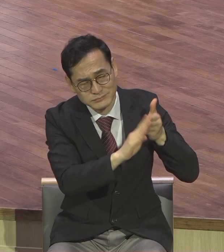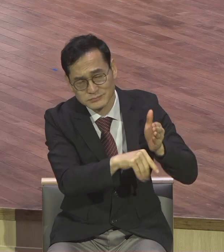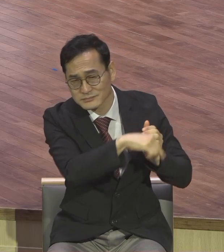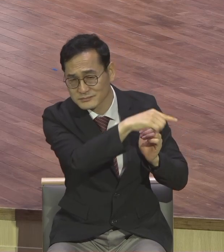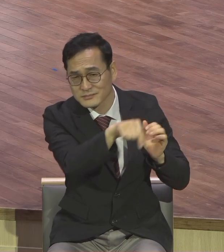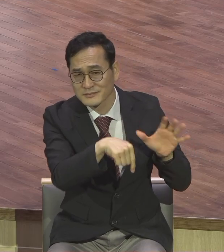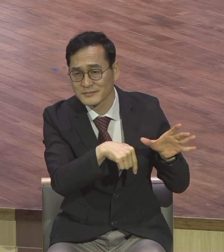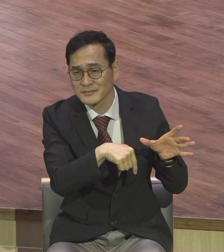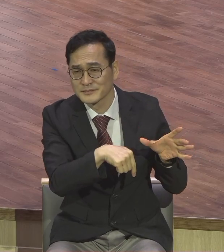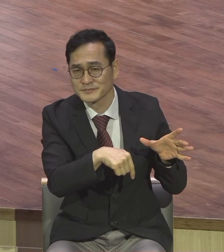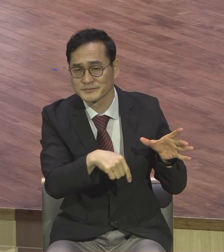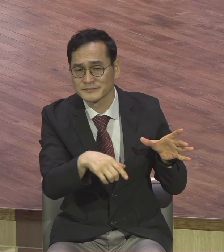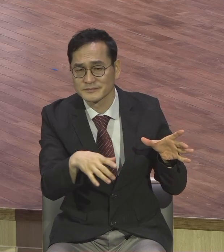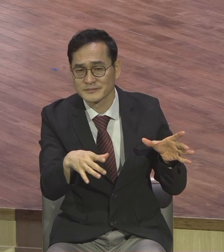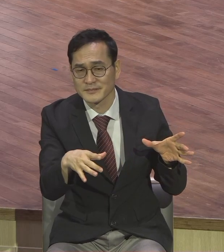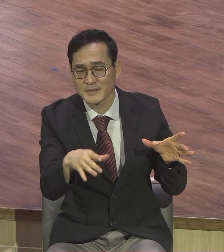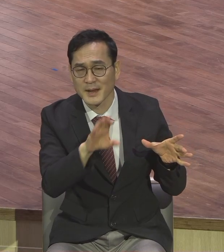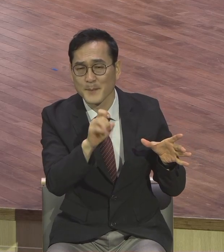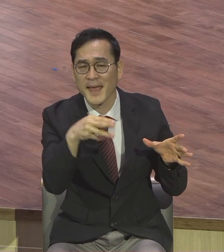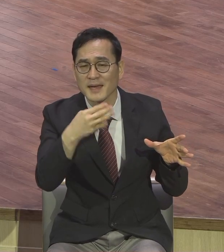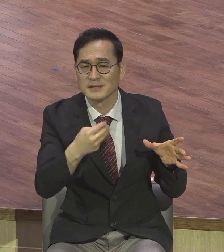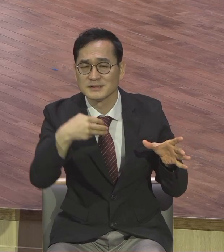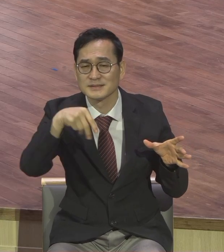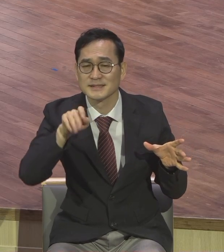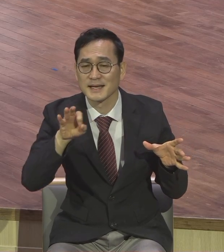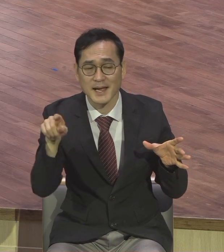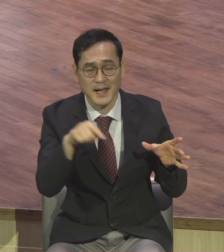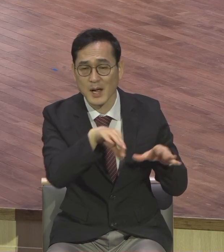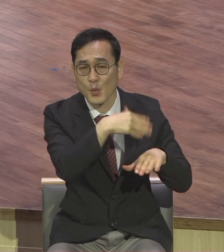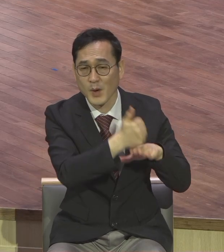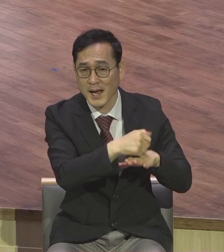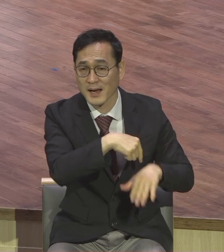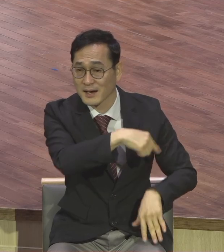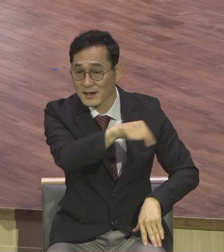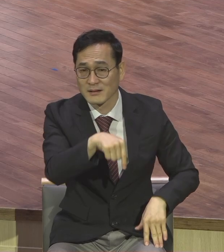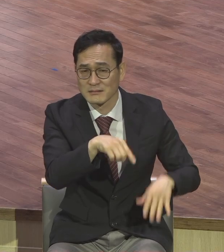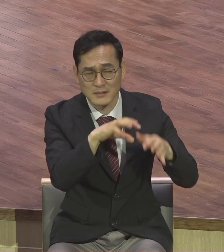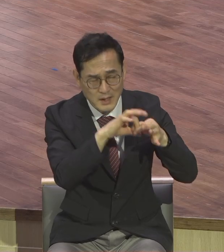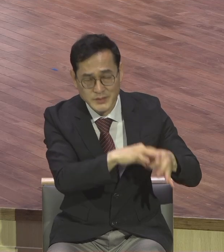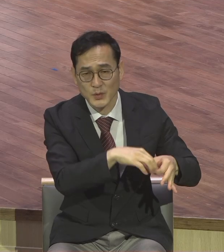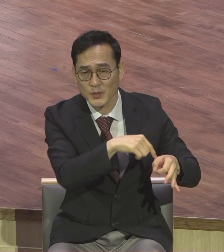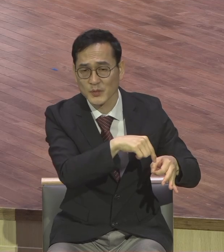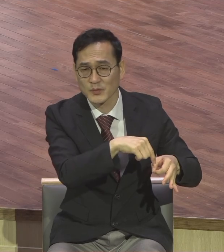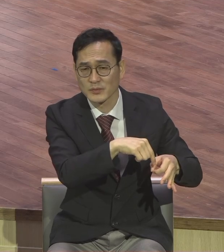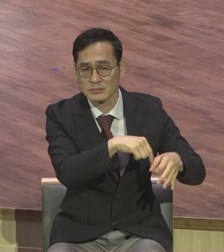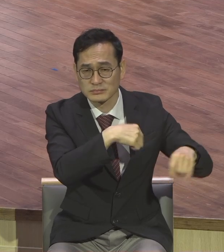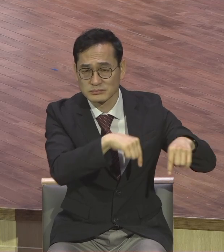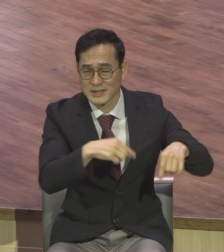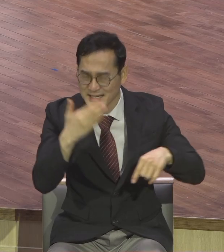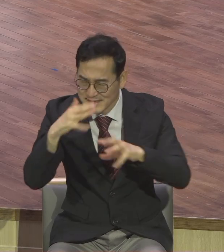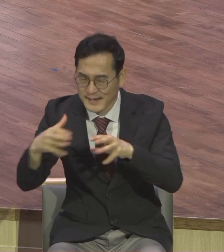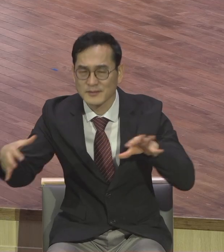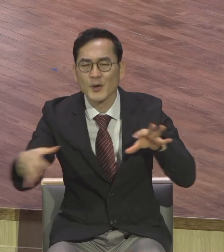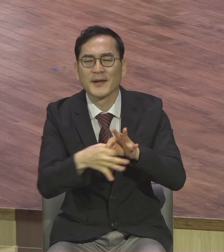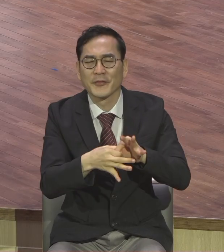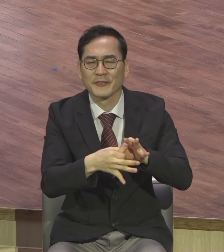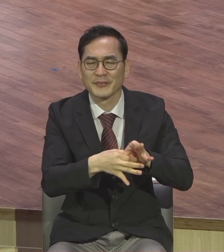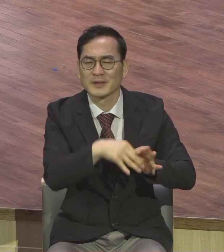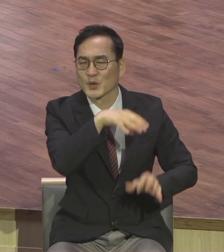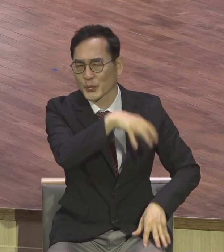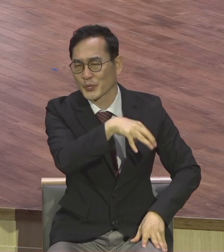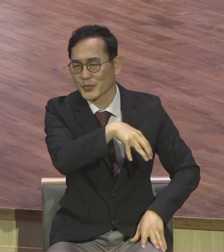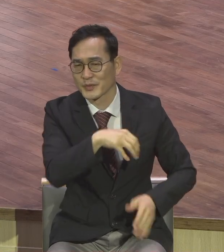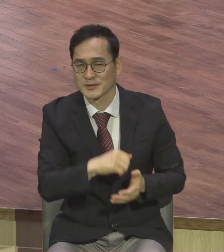그렇게 성경에 나오는 그게 그대로 다 되어 있기 때문에 그렇게 그 중동에서 싹 에덴 동산부터 해서